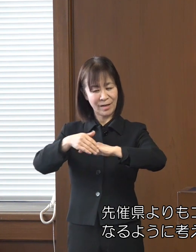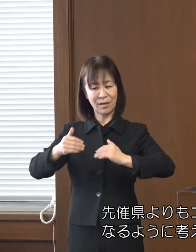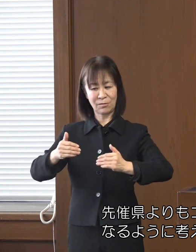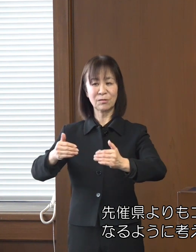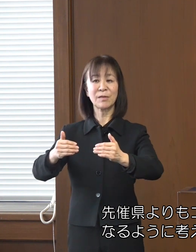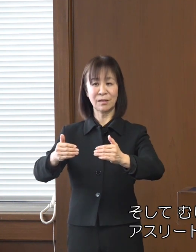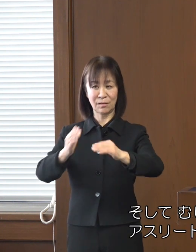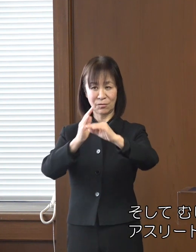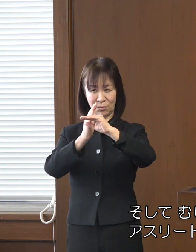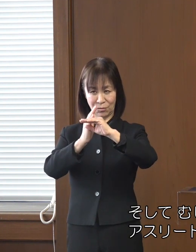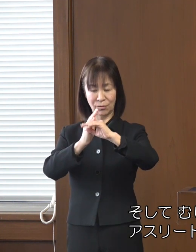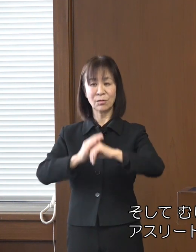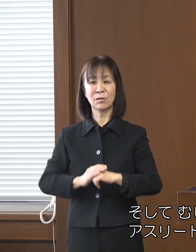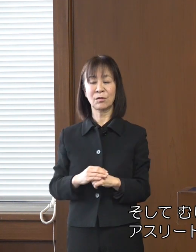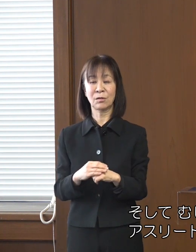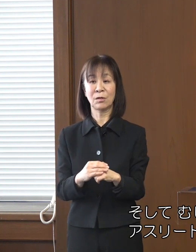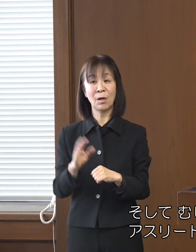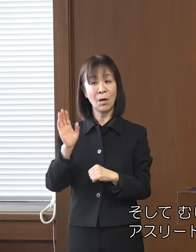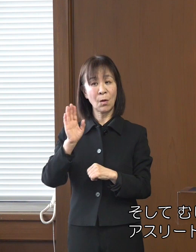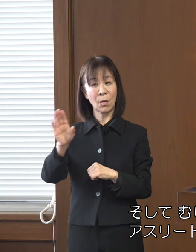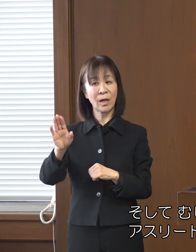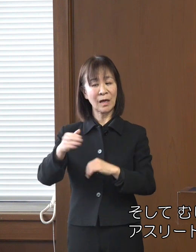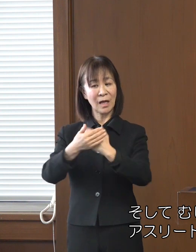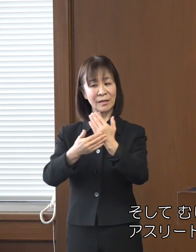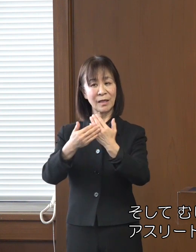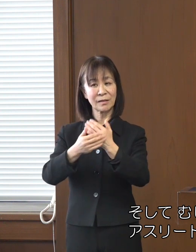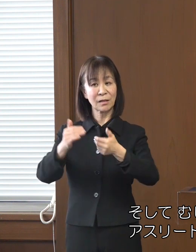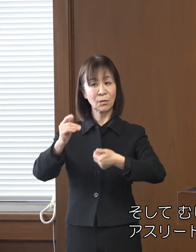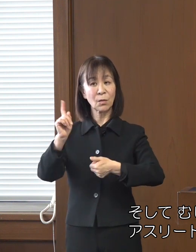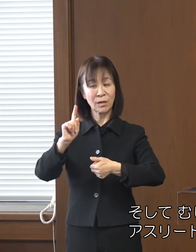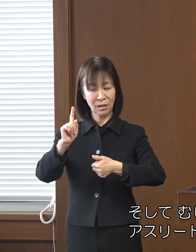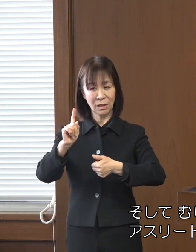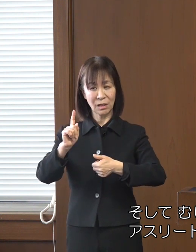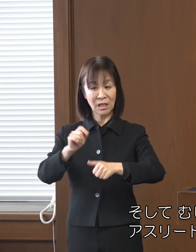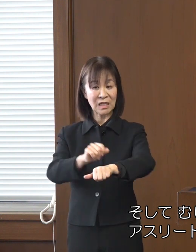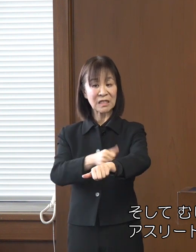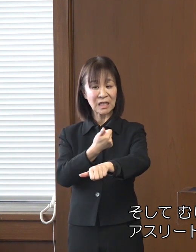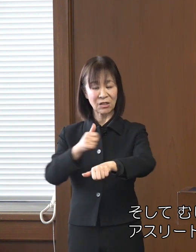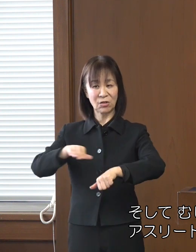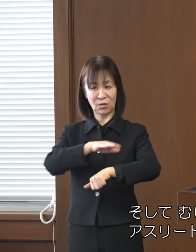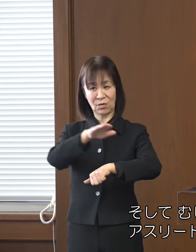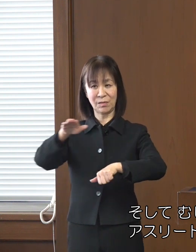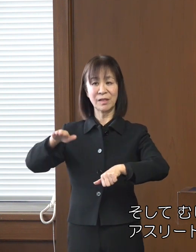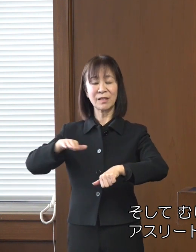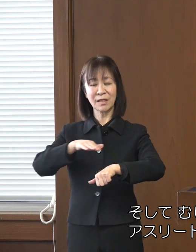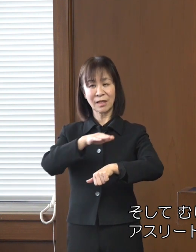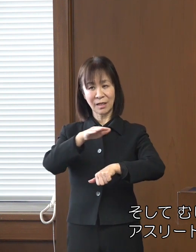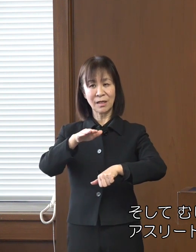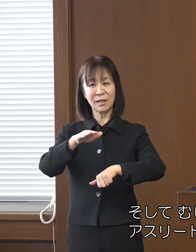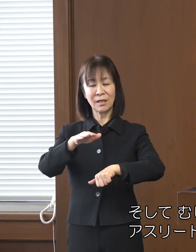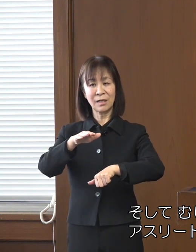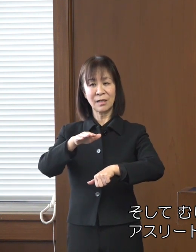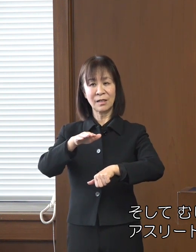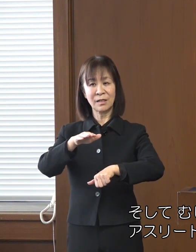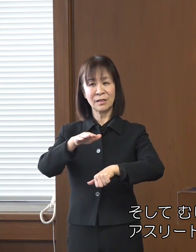ます。そして、むしろこれから大切なのはアスリートたちがその